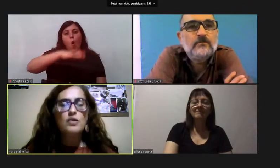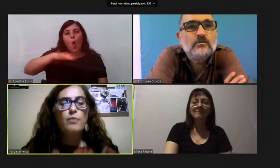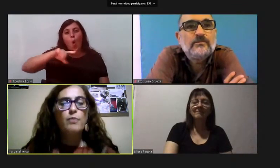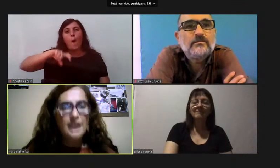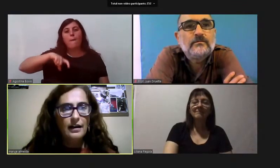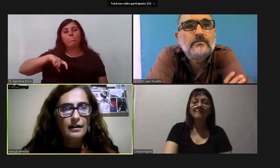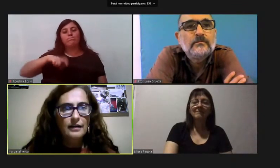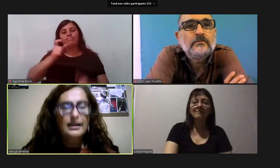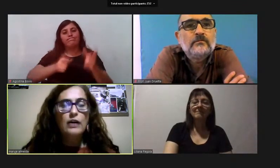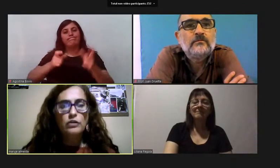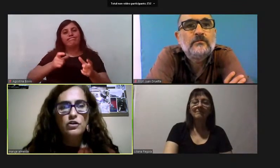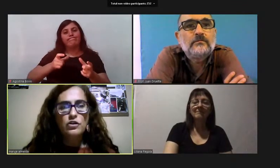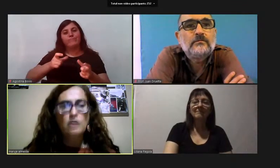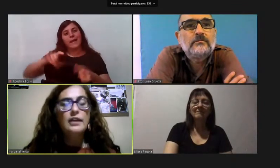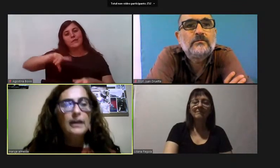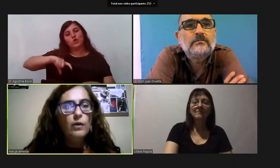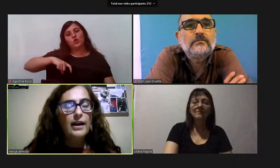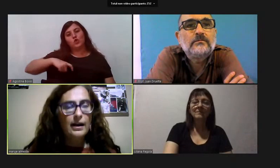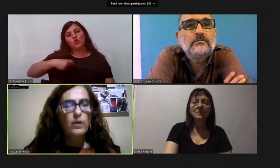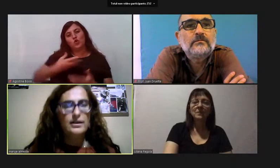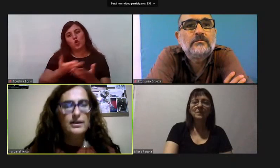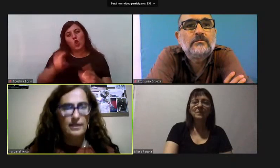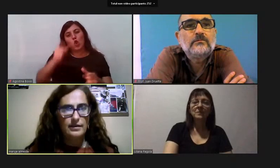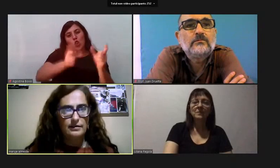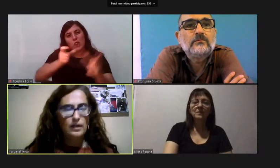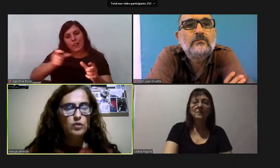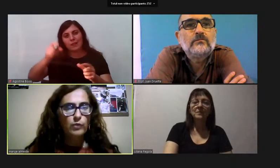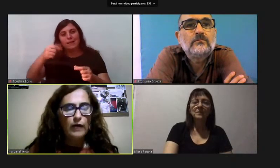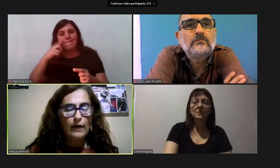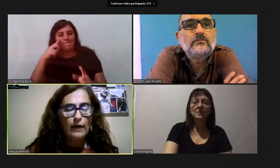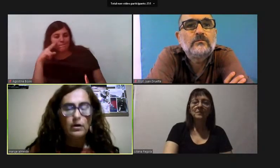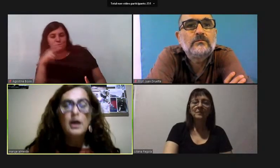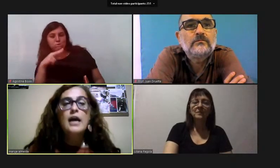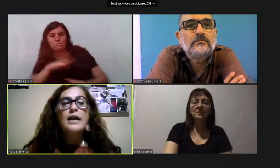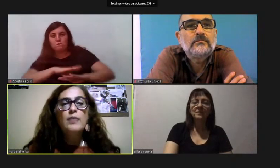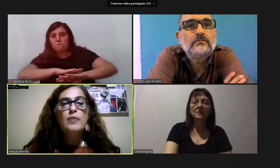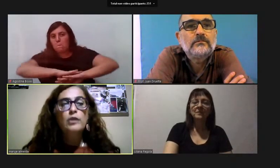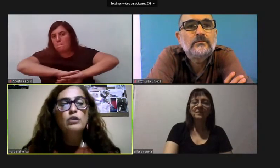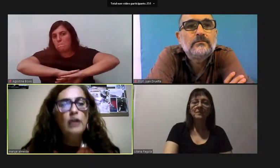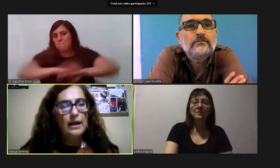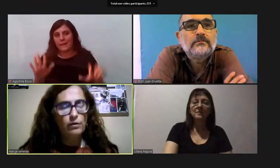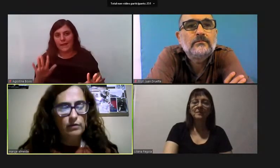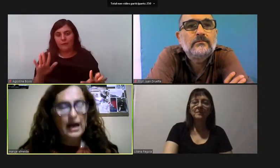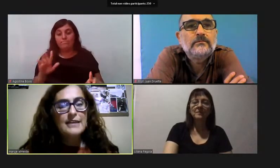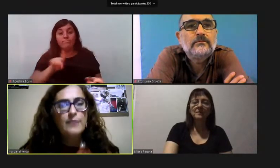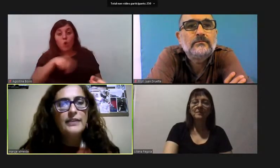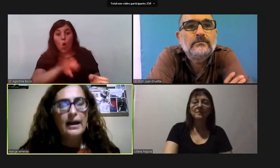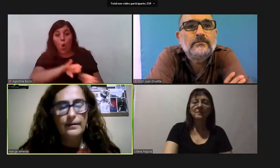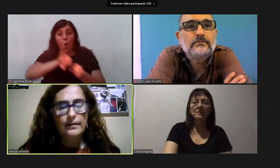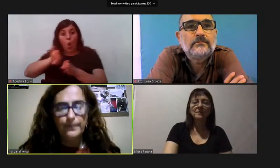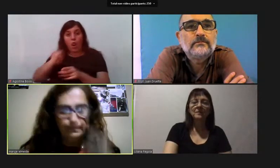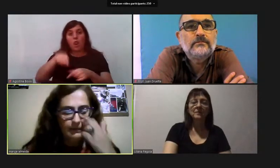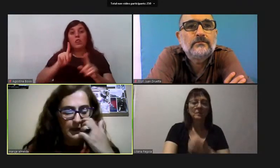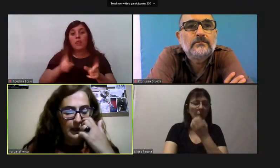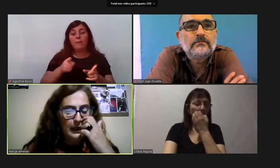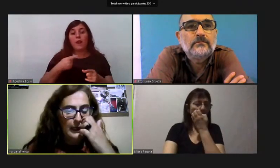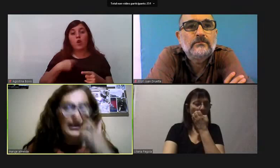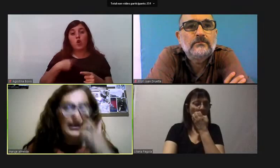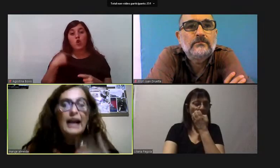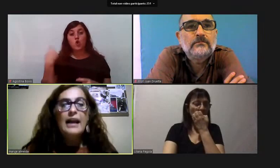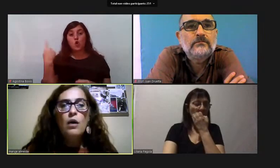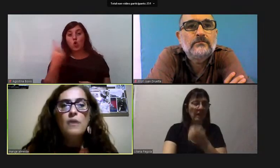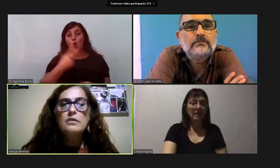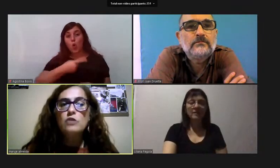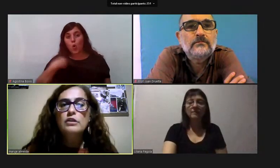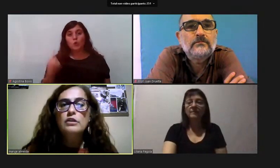de sospechar de la condición de lengua de la lengua de señas. Eso por un lado. Y por otro lado, aceptar que